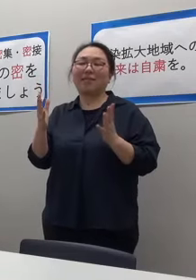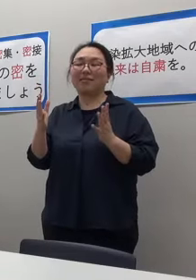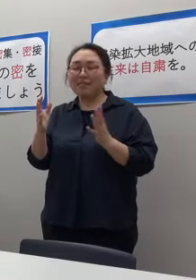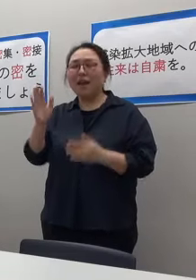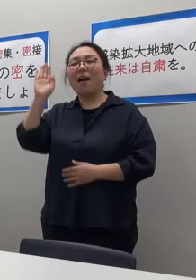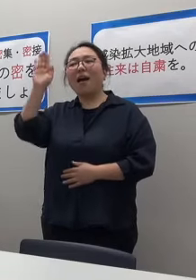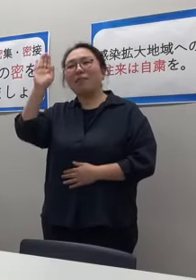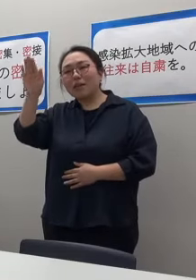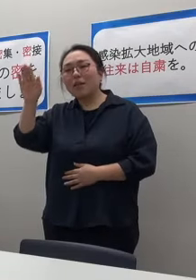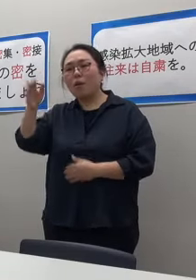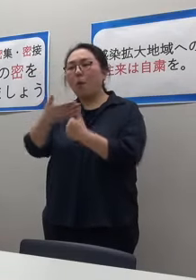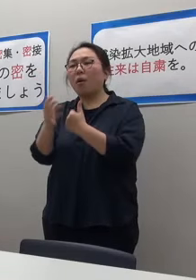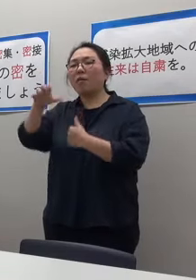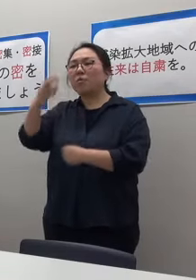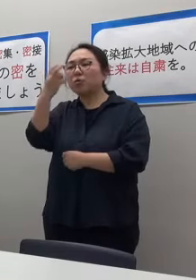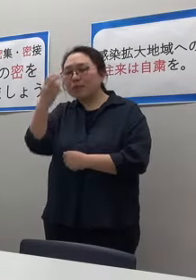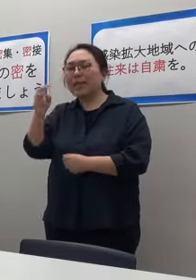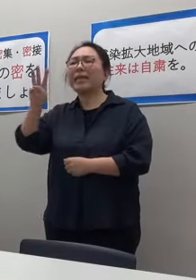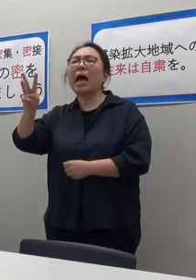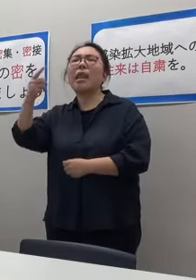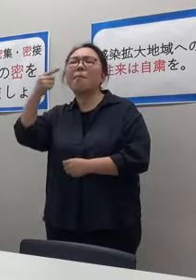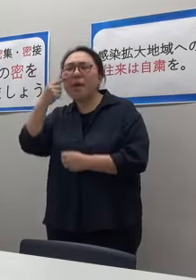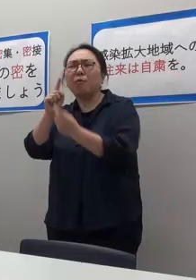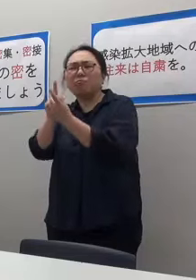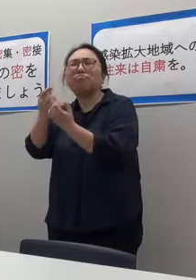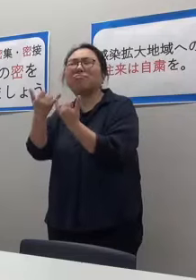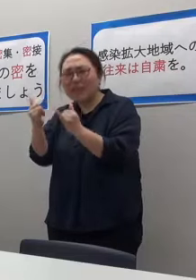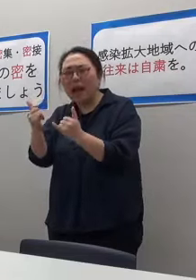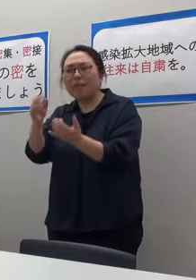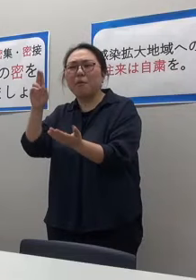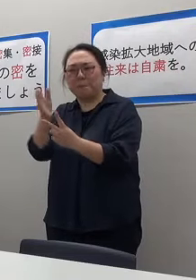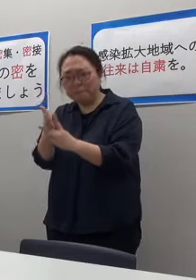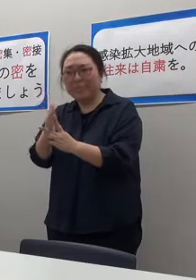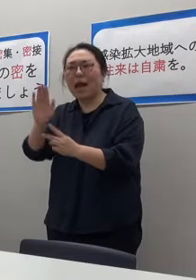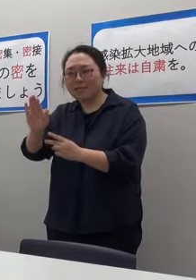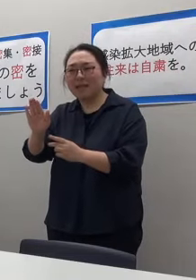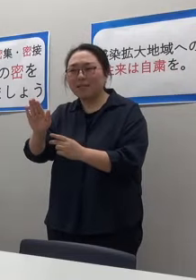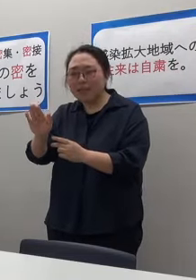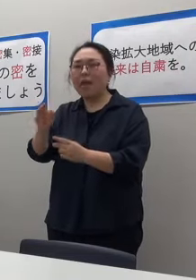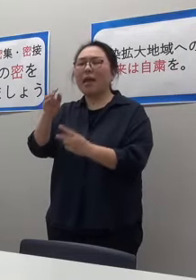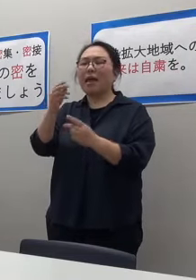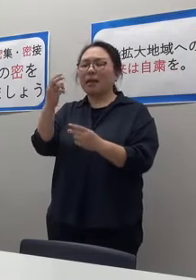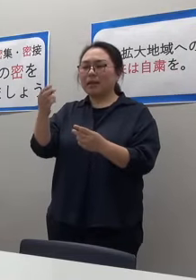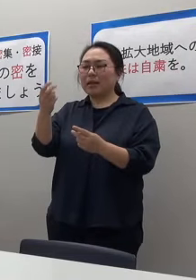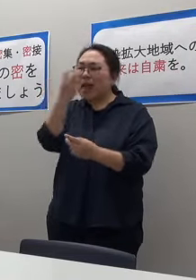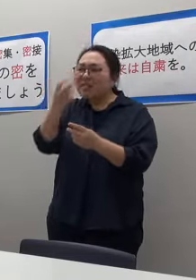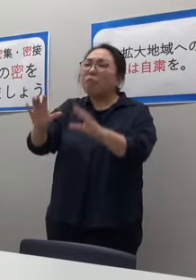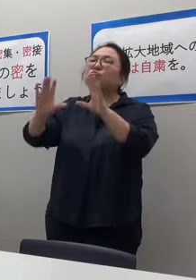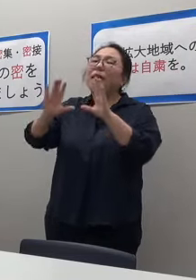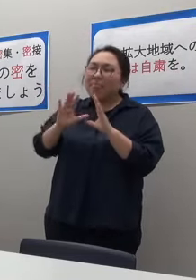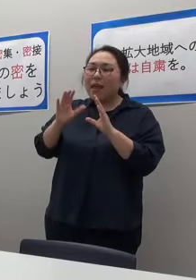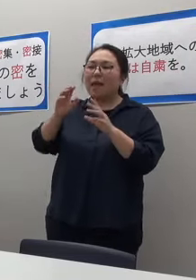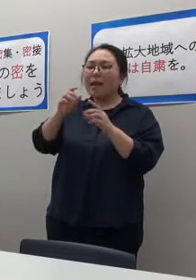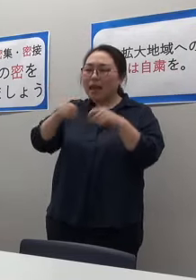後保健所の調査で3例目の患者の濃厚接触者と判断されましたことから、検査の結果、検査した